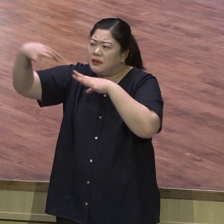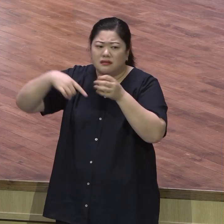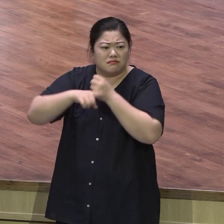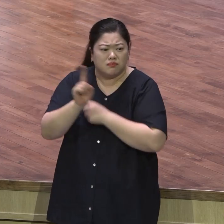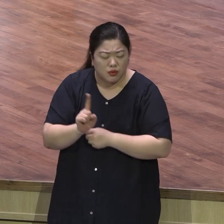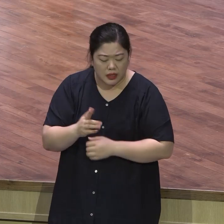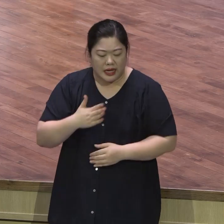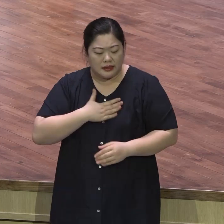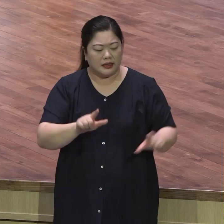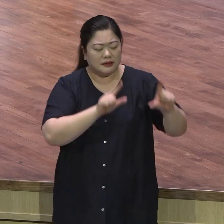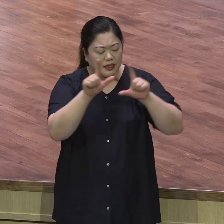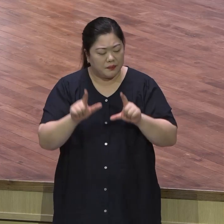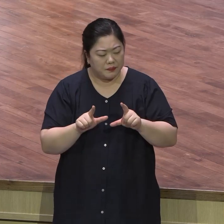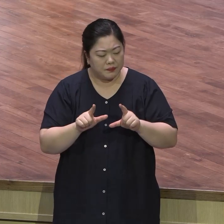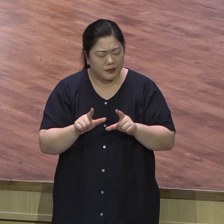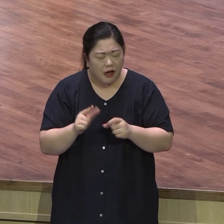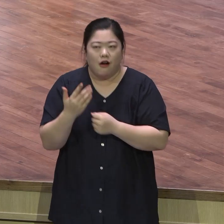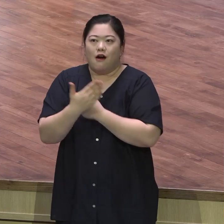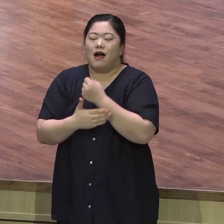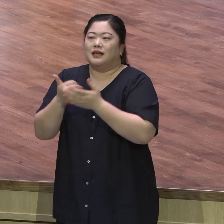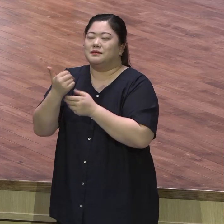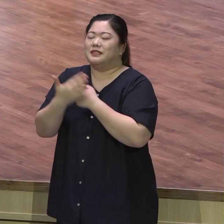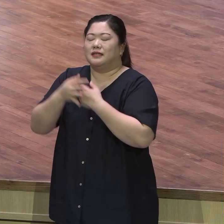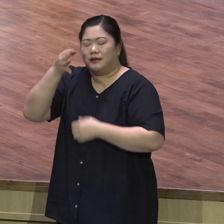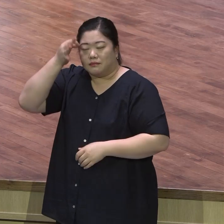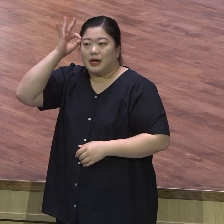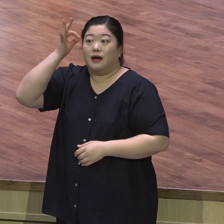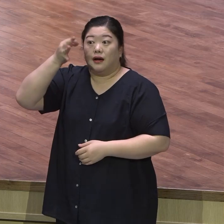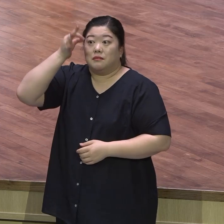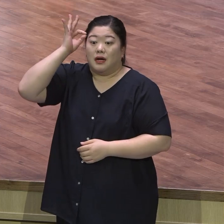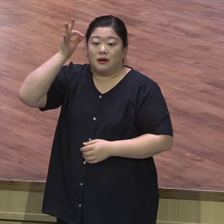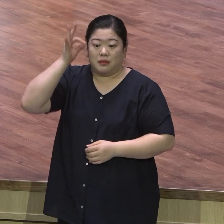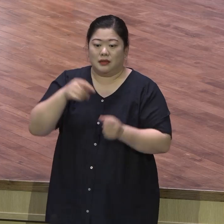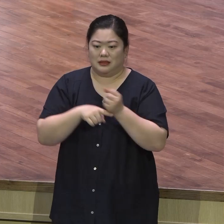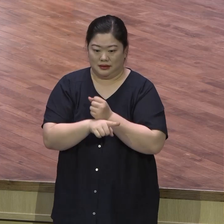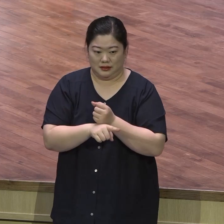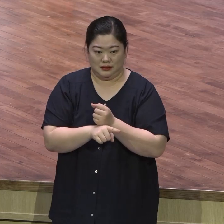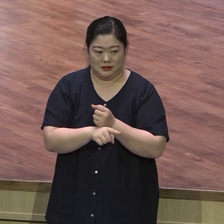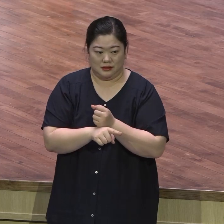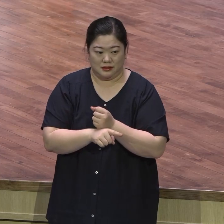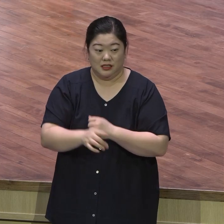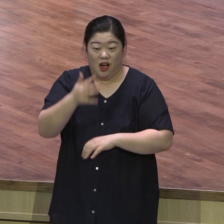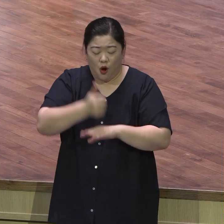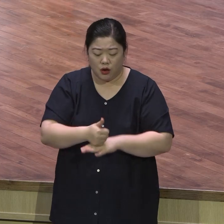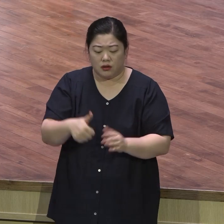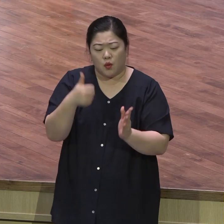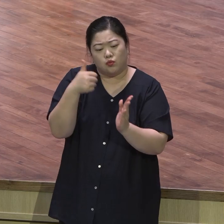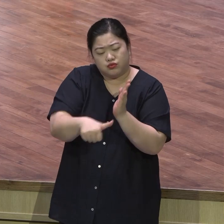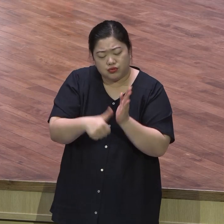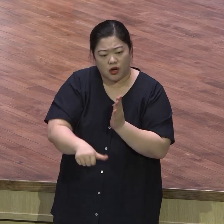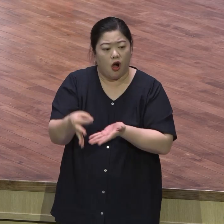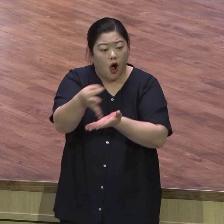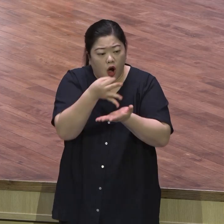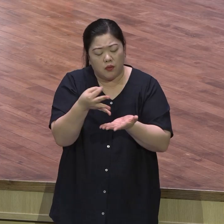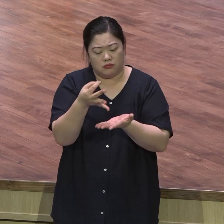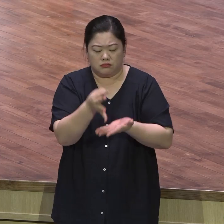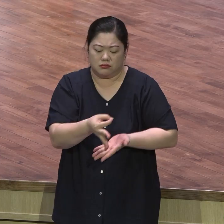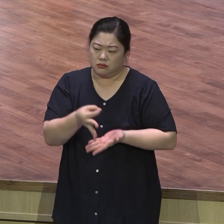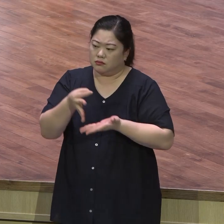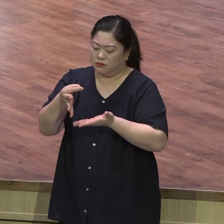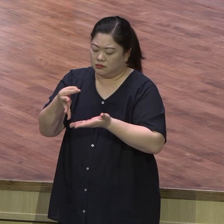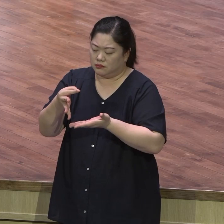살고 있다. 하나님의 은혜로 이끌고 있다. 그러니 내게 주신 물질 하나님의 드릴 때 기쁨과